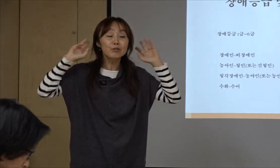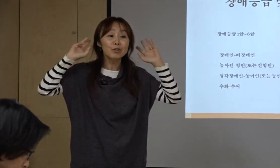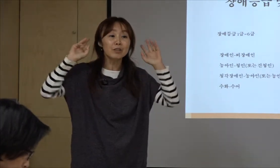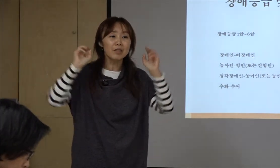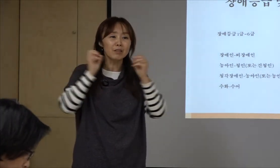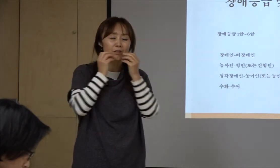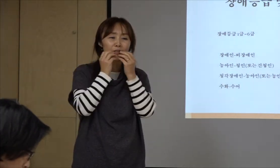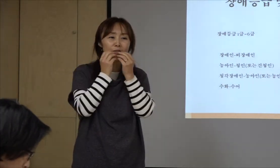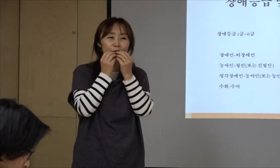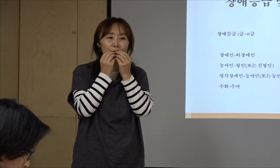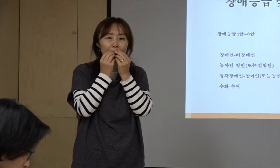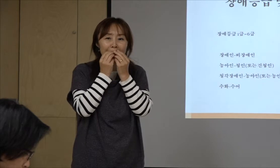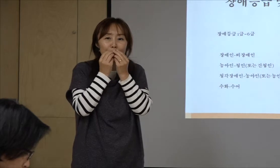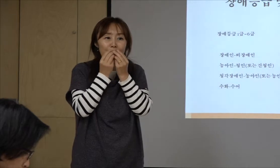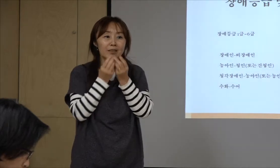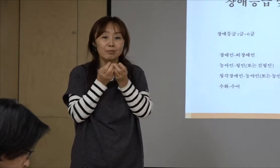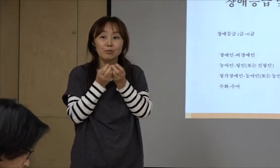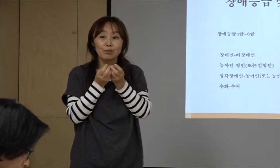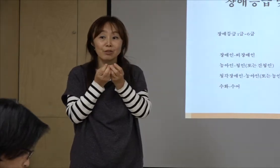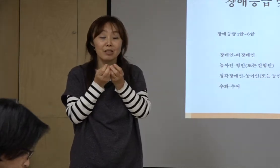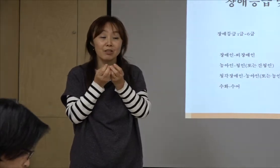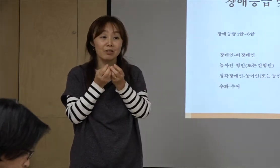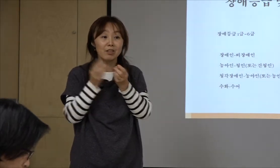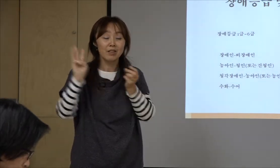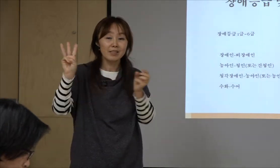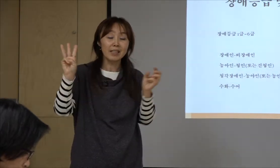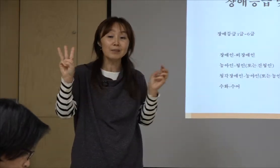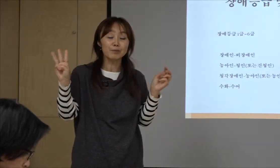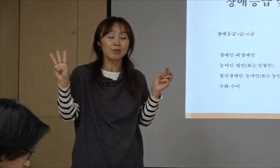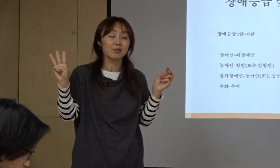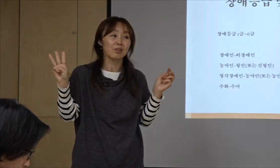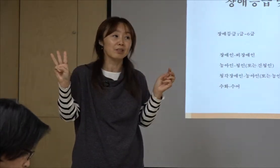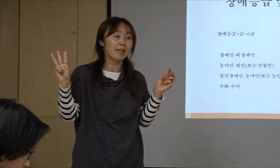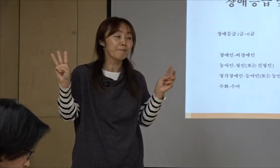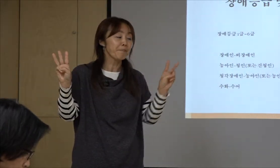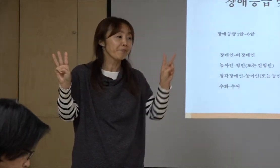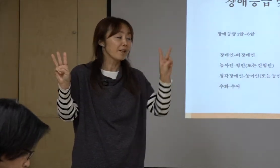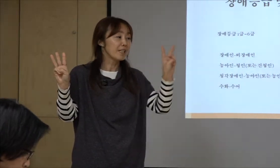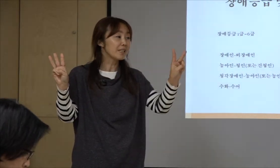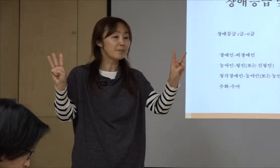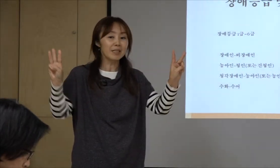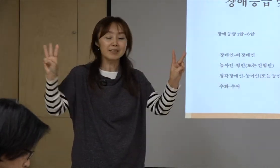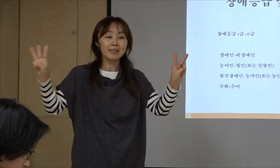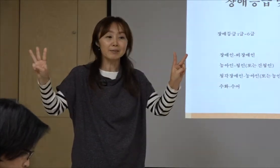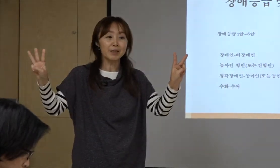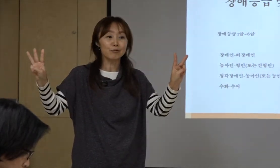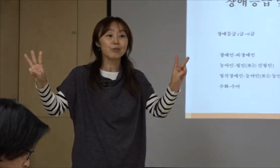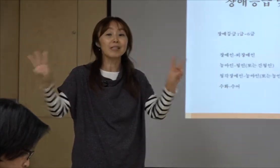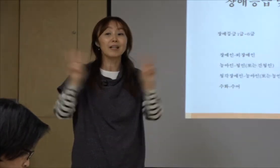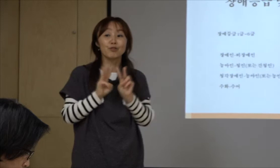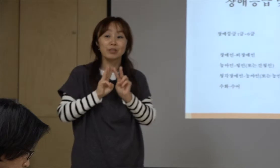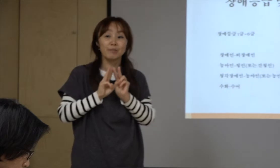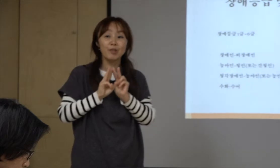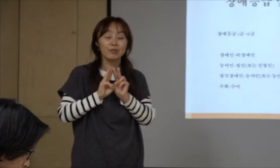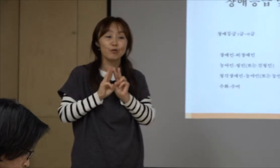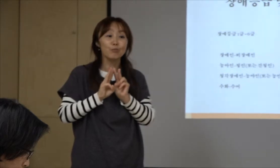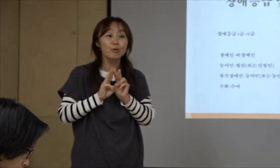수 있는데 선천적으로 뭐 말을 못하는 분들도 계시거든요. 3급부터 있어요. 근데 2급이랑 3급이랑 두 개 다 가지고 있으면